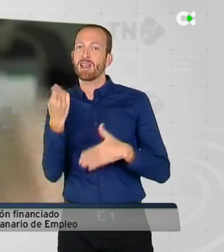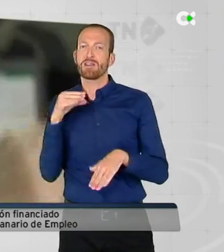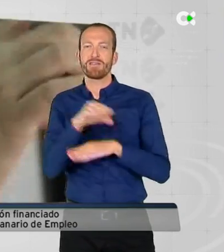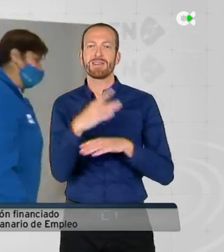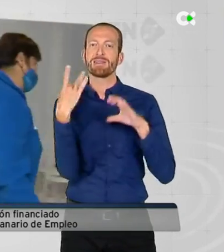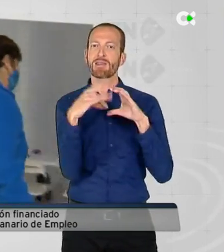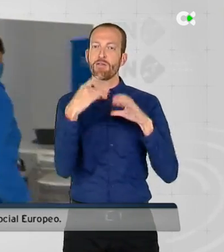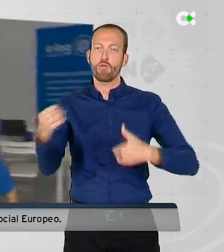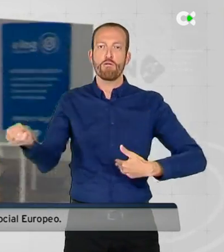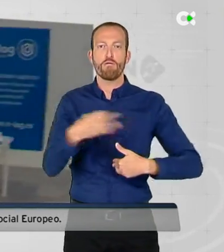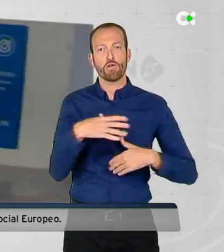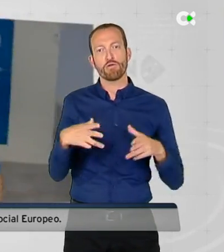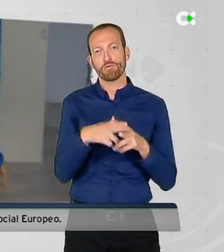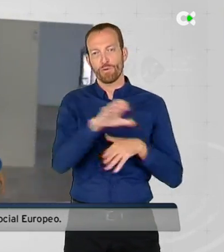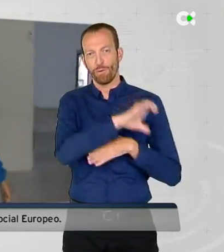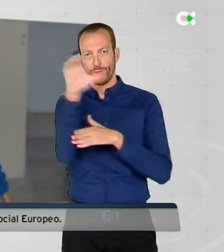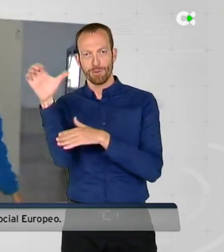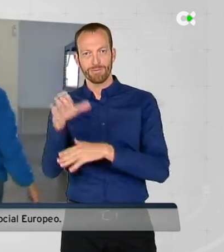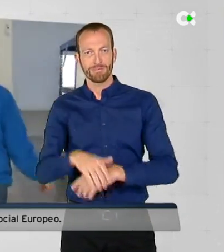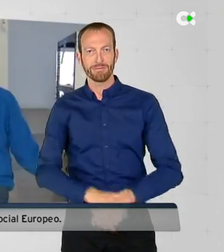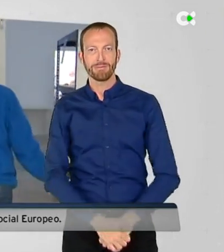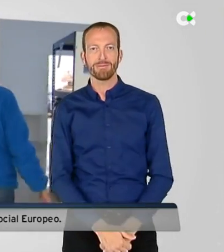Servicio Canario de Empleo y el Fondo Social Europeo.